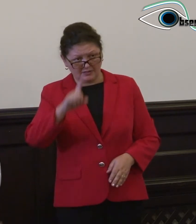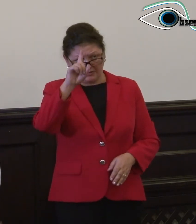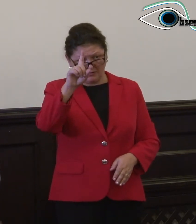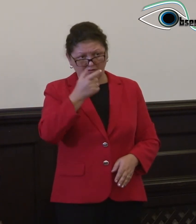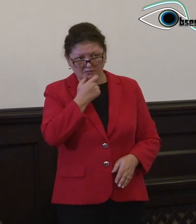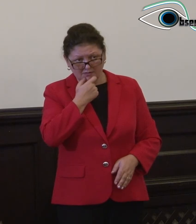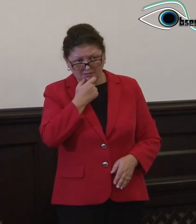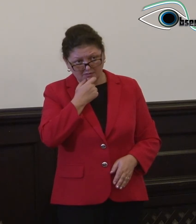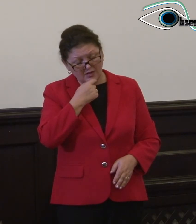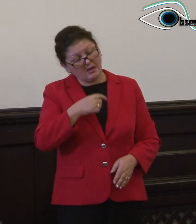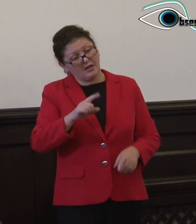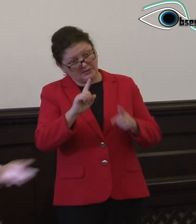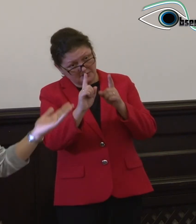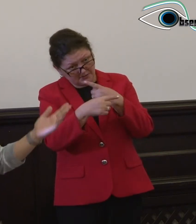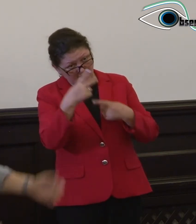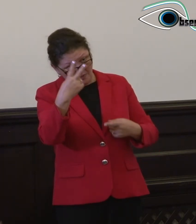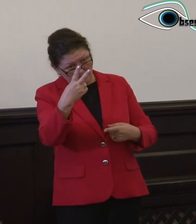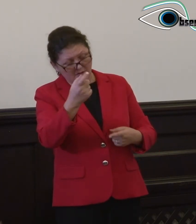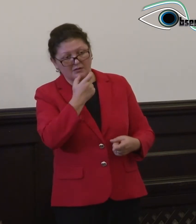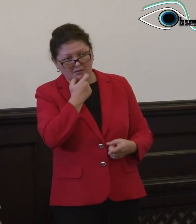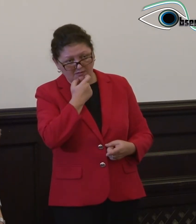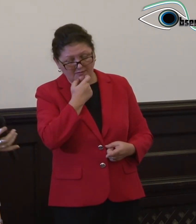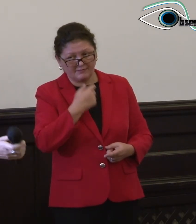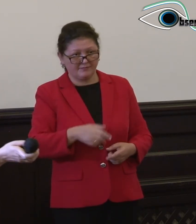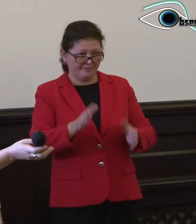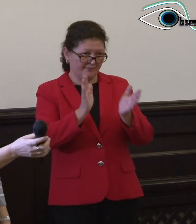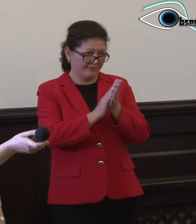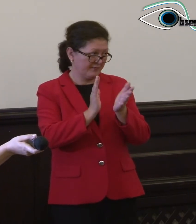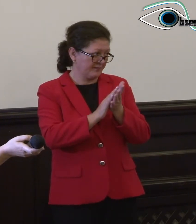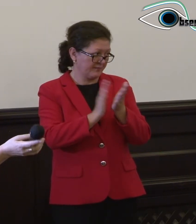an la 2 ani. Cam